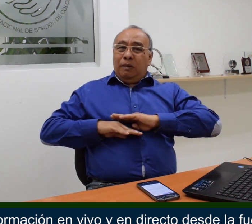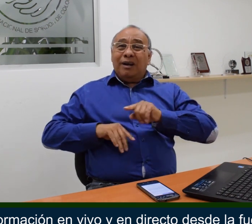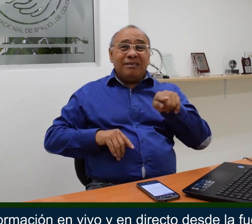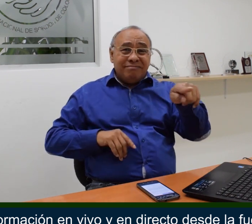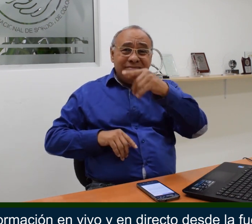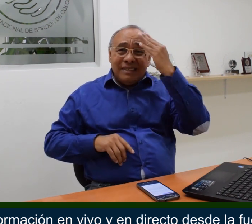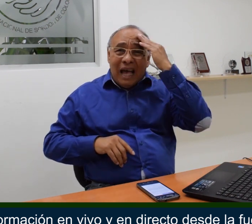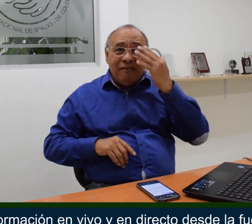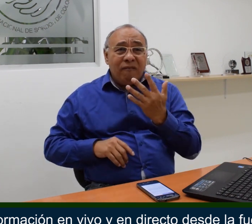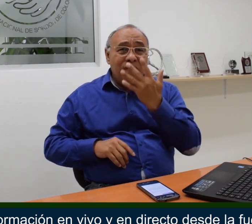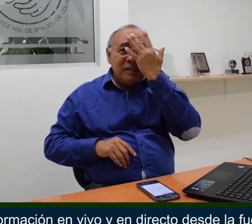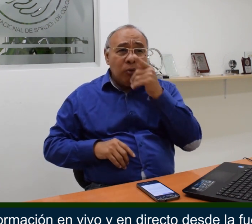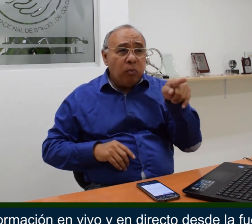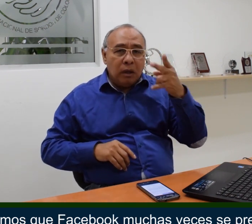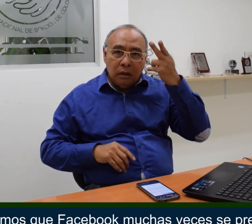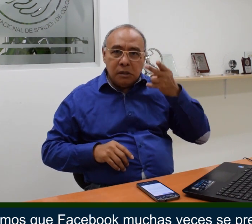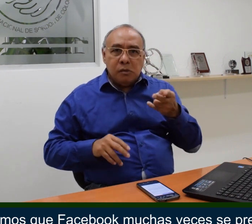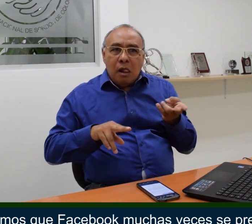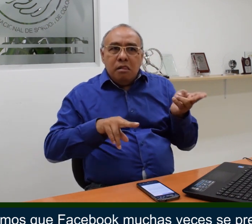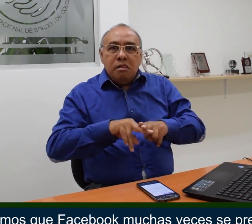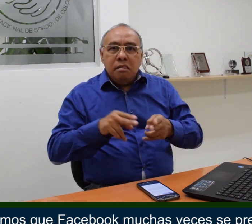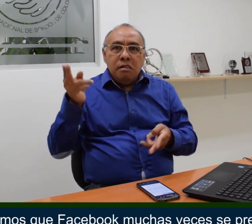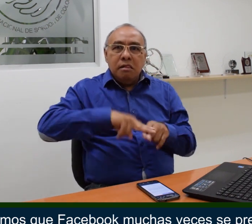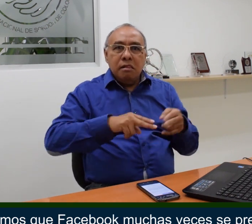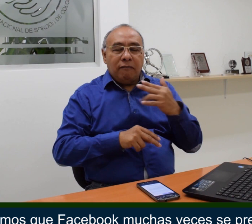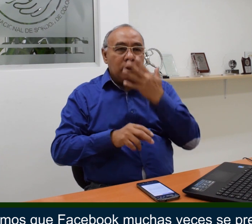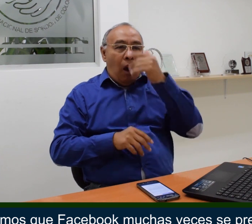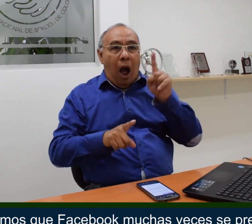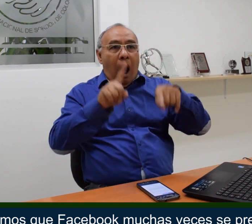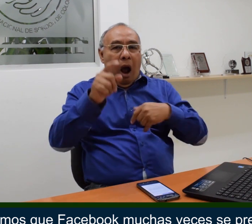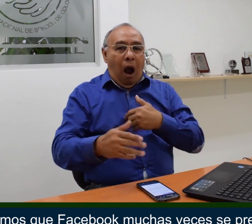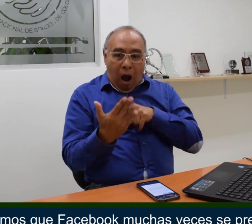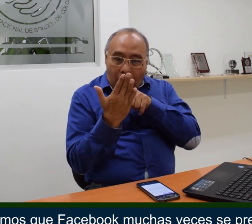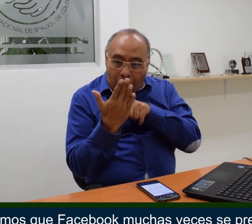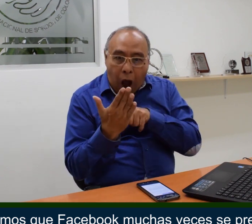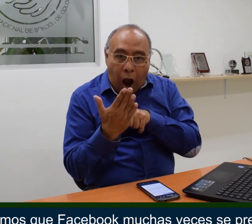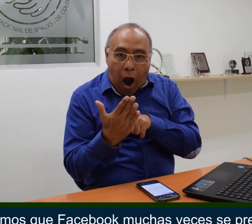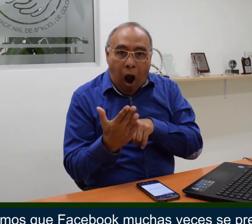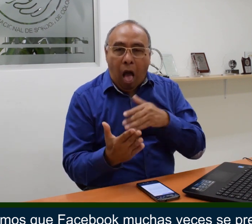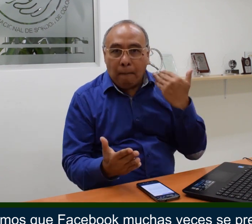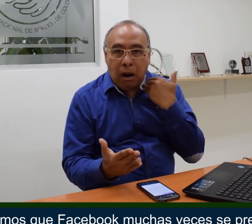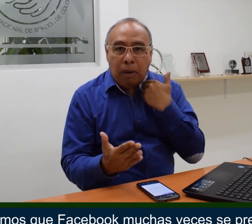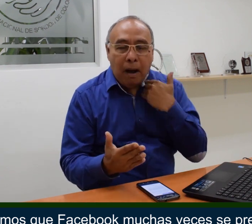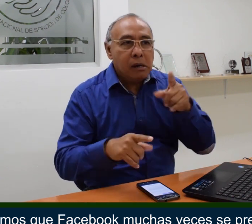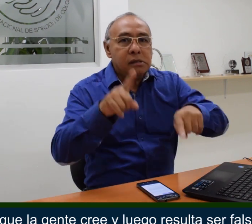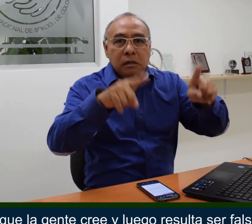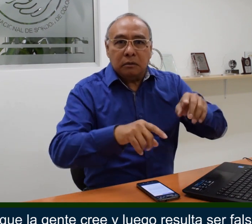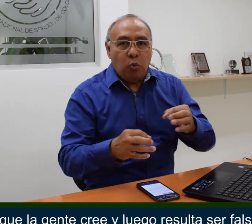para tranquilidad de la comunidad. Sabemos que Facebook muchas veces se presta para malas interpretaciones, inventos y exageraciones que la